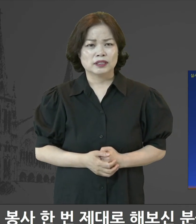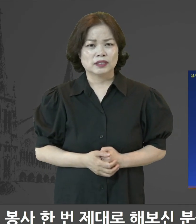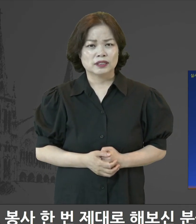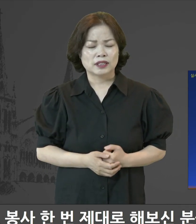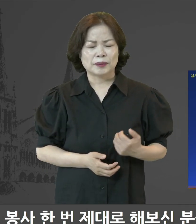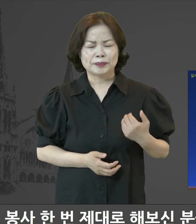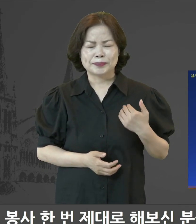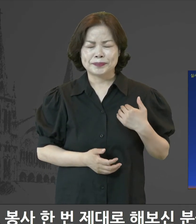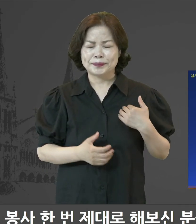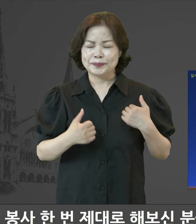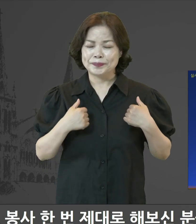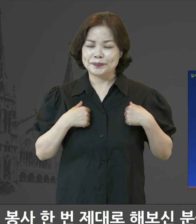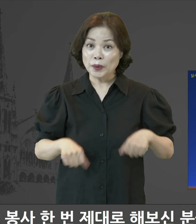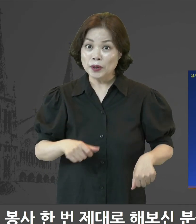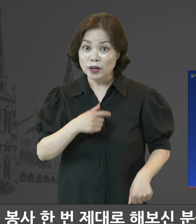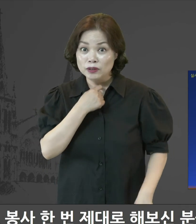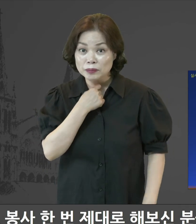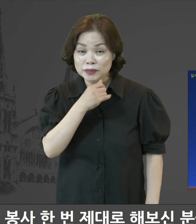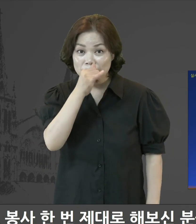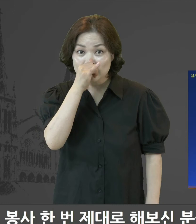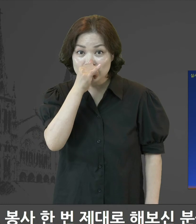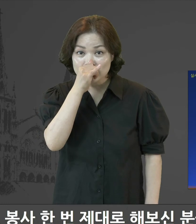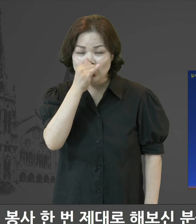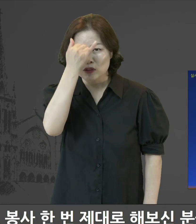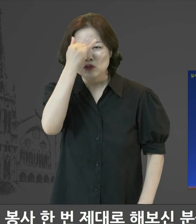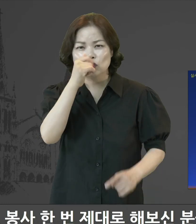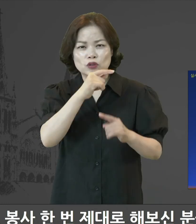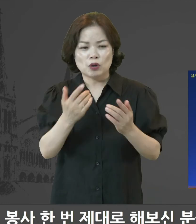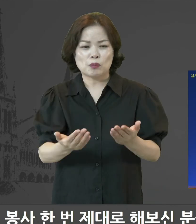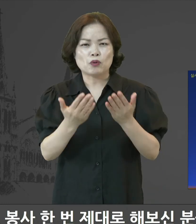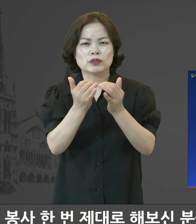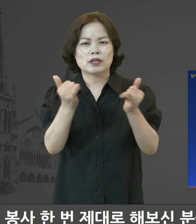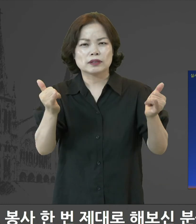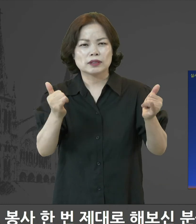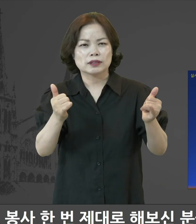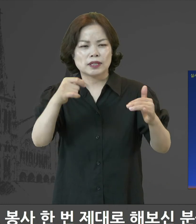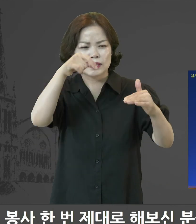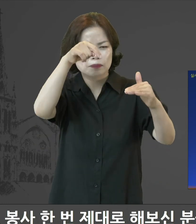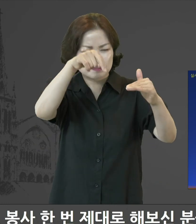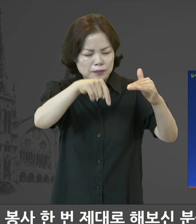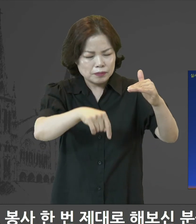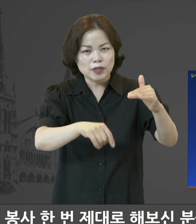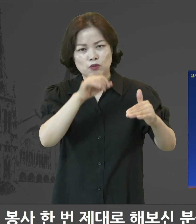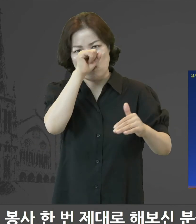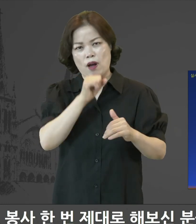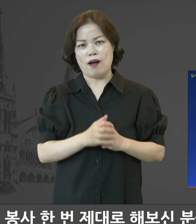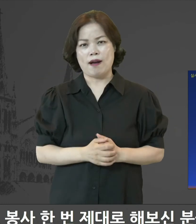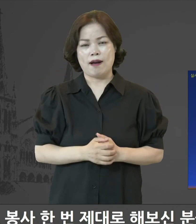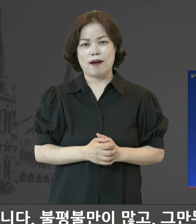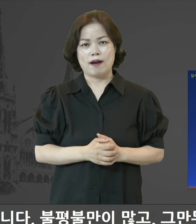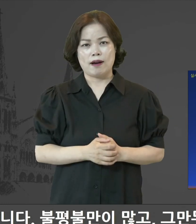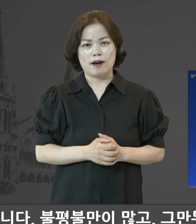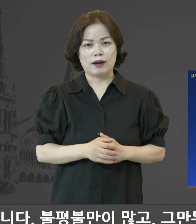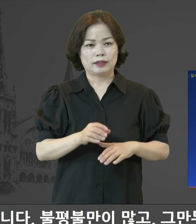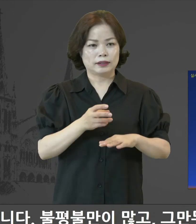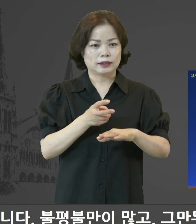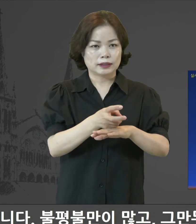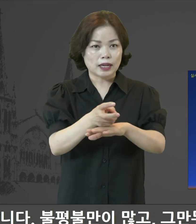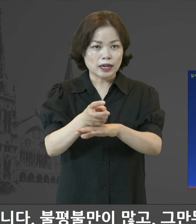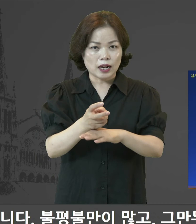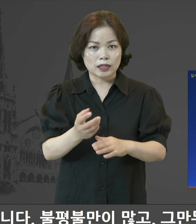그만두고 싶을 때가 참 많죠. 이 충영교회 봉사하시는 분들 보면 그 깊이가 참 깊습니다. 차량 봉사하시는 분들